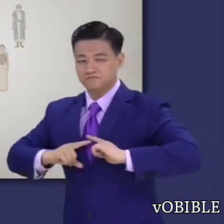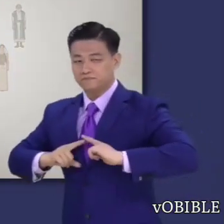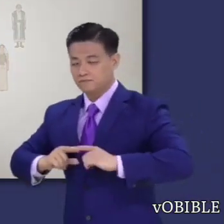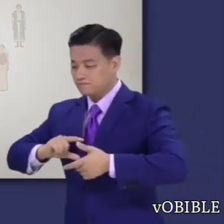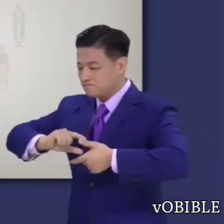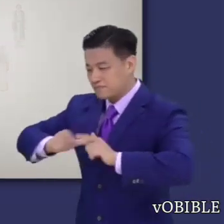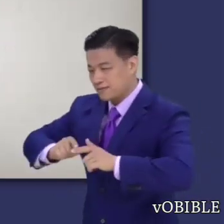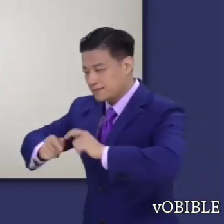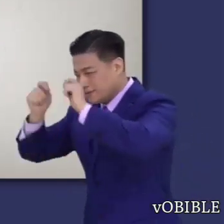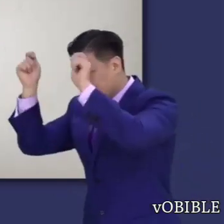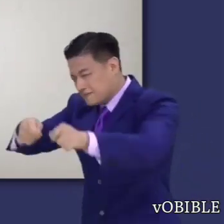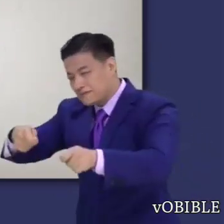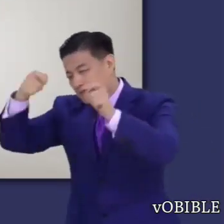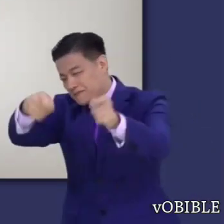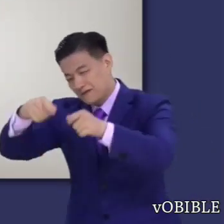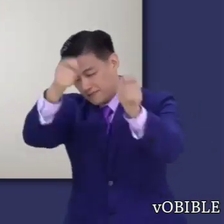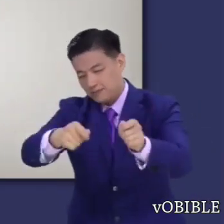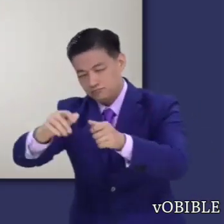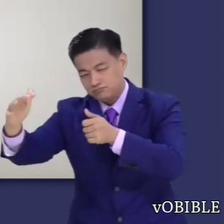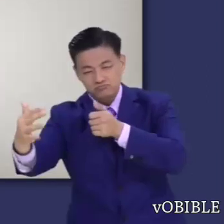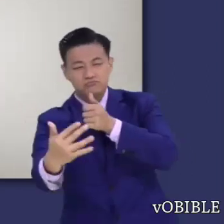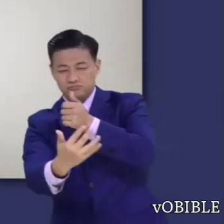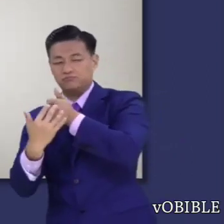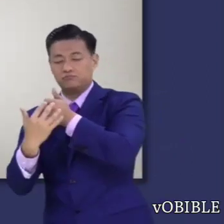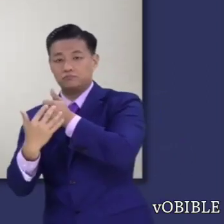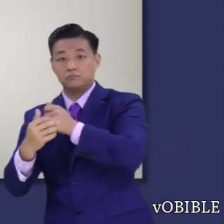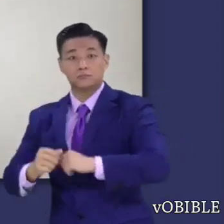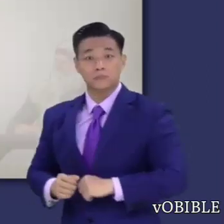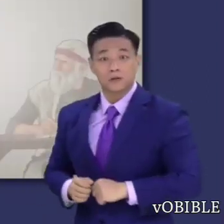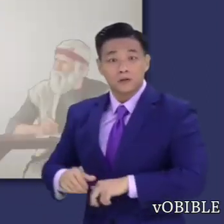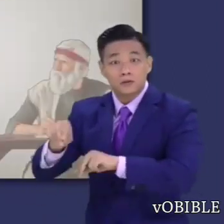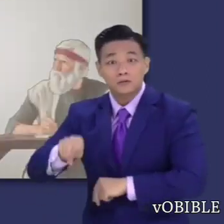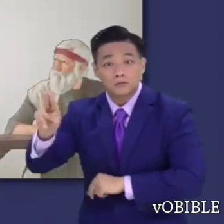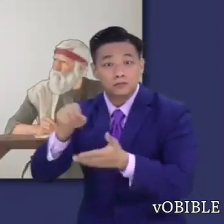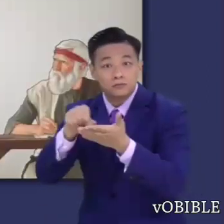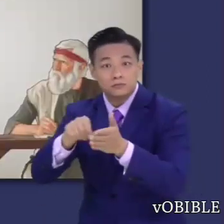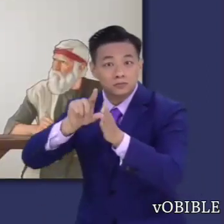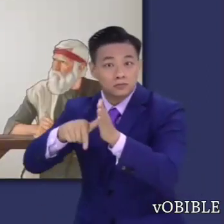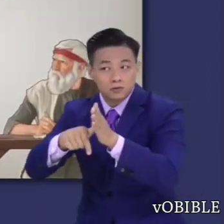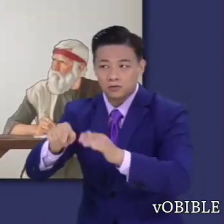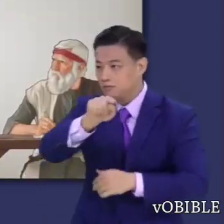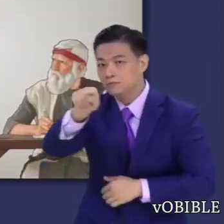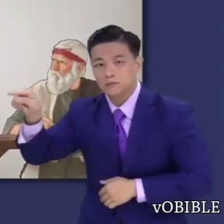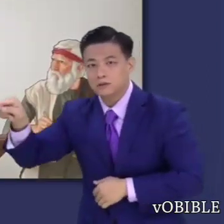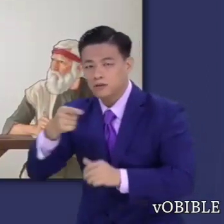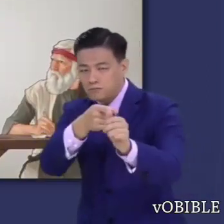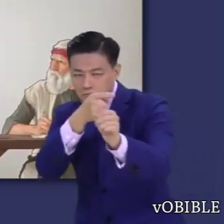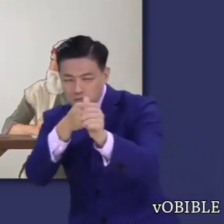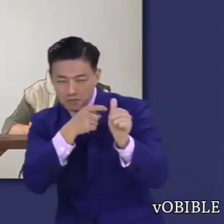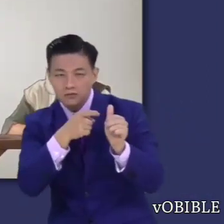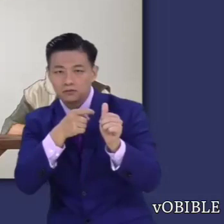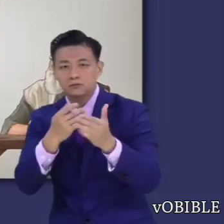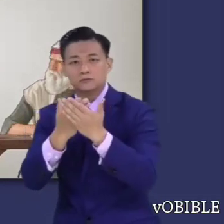他们会设法拉拢门徒跟从他们。约翰的书信显示， 预言提到的叛道势力已经